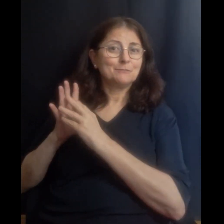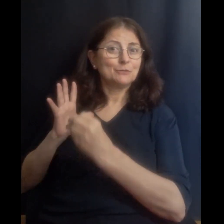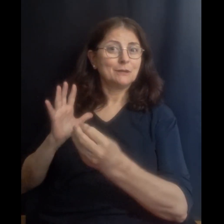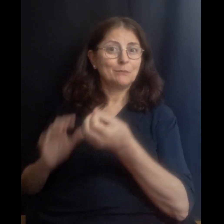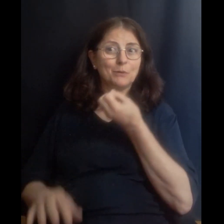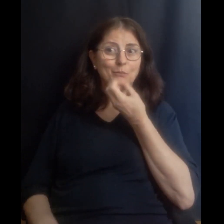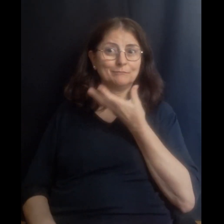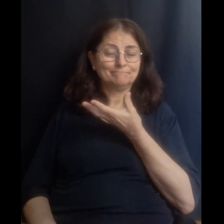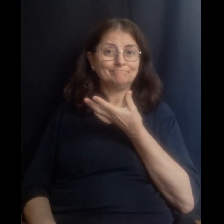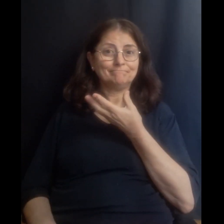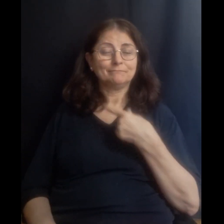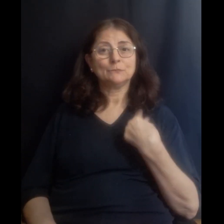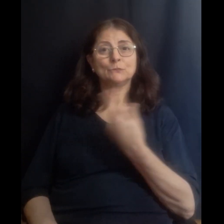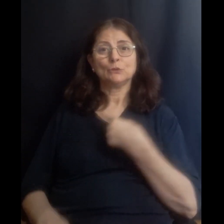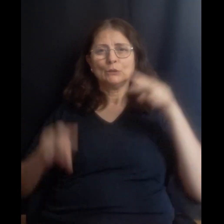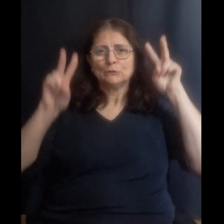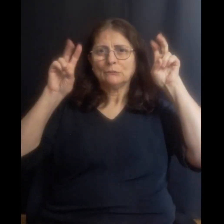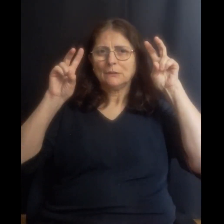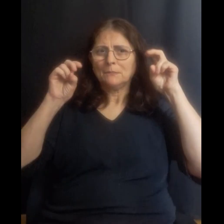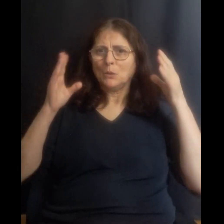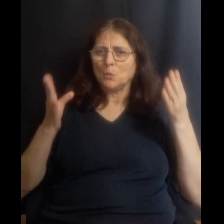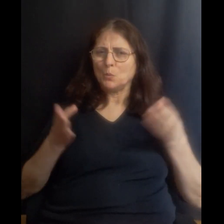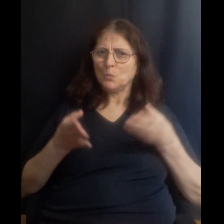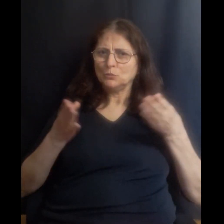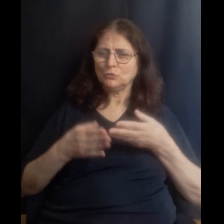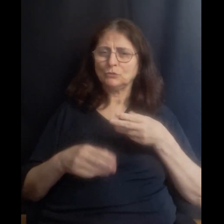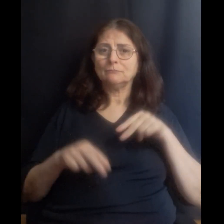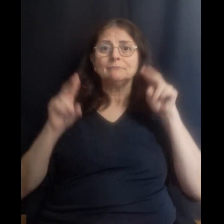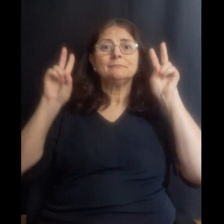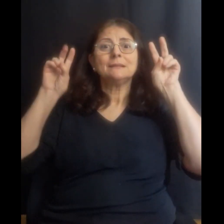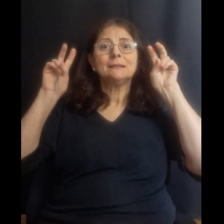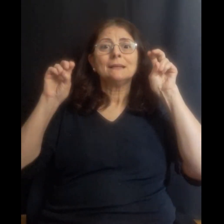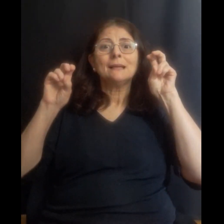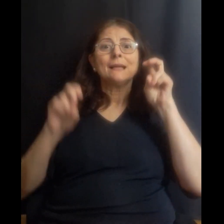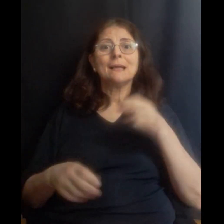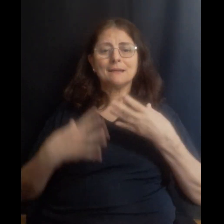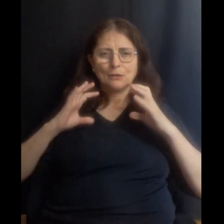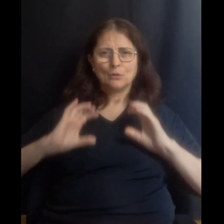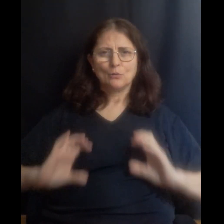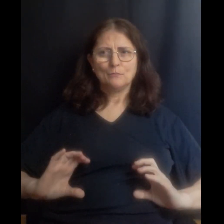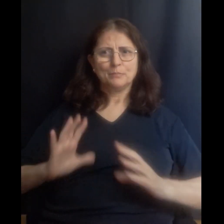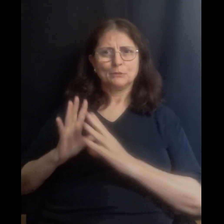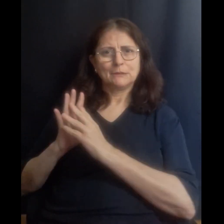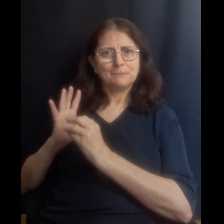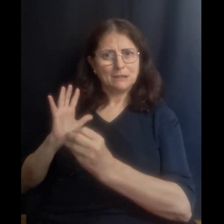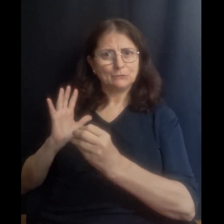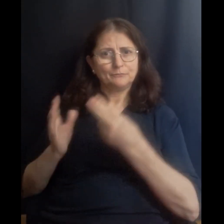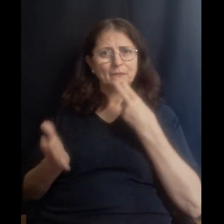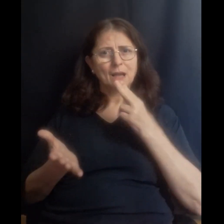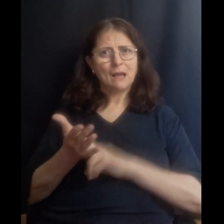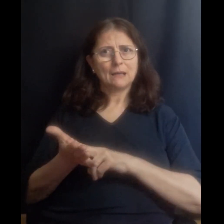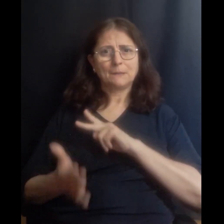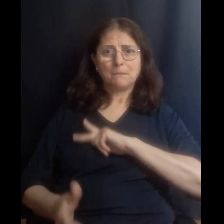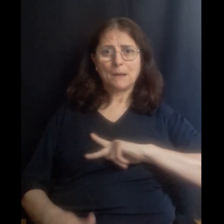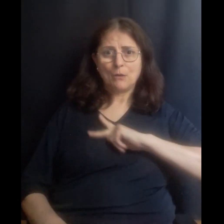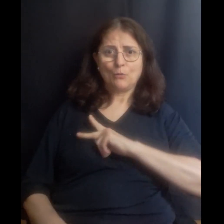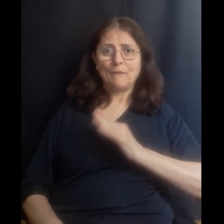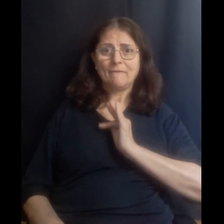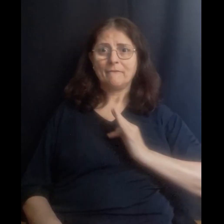exemplos. E o nosso tema de hoje é justamente sobre exemplo, que está na carta de Paulo